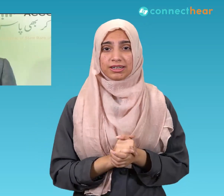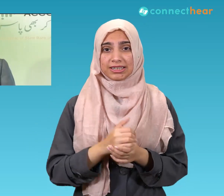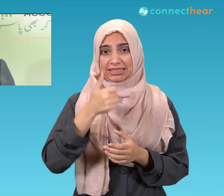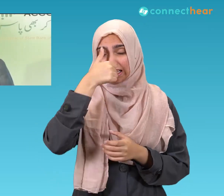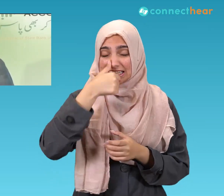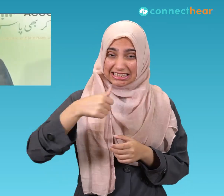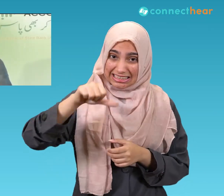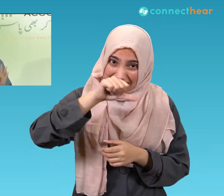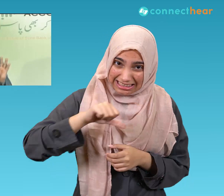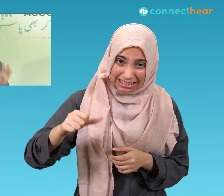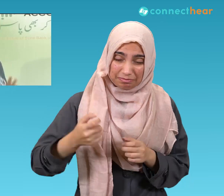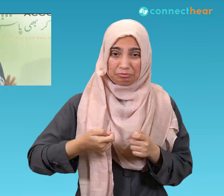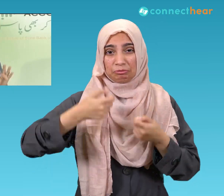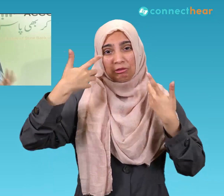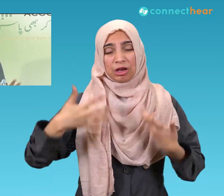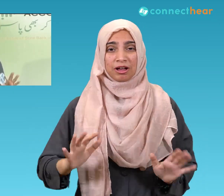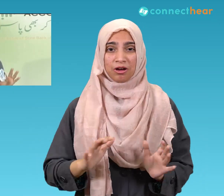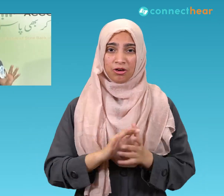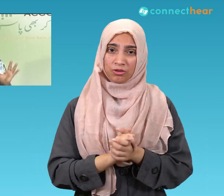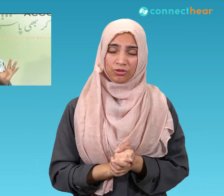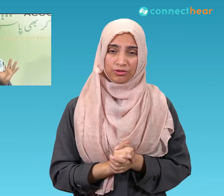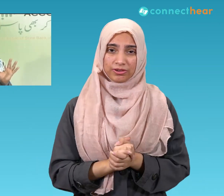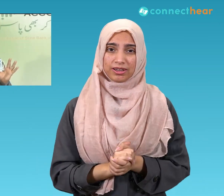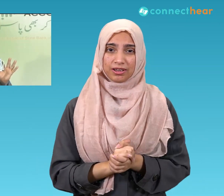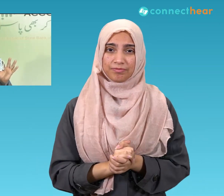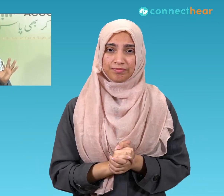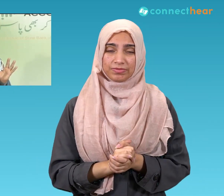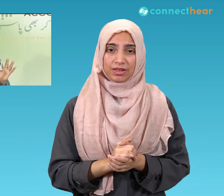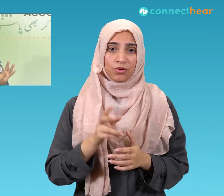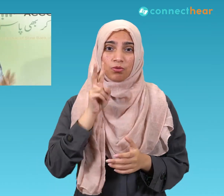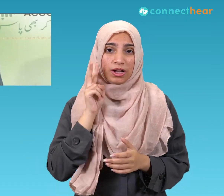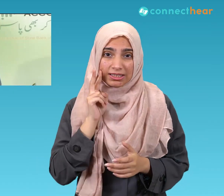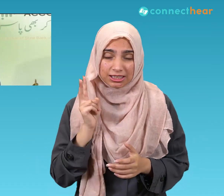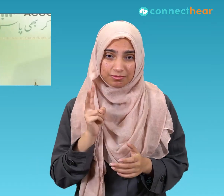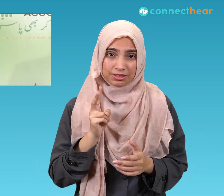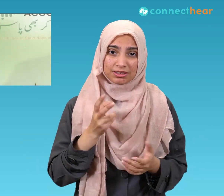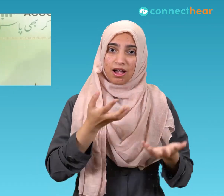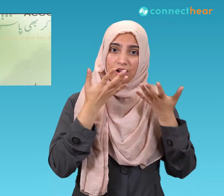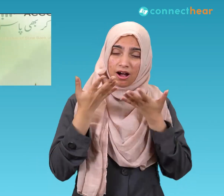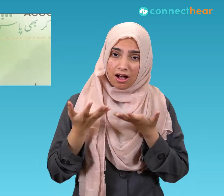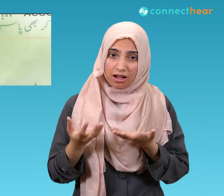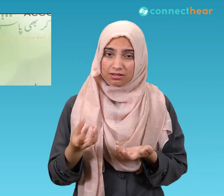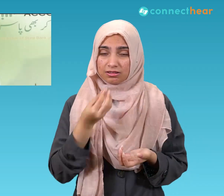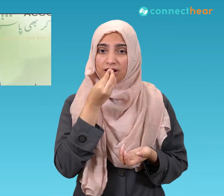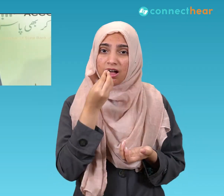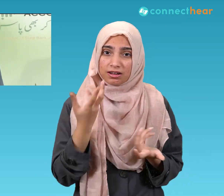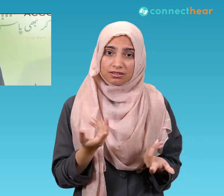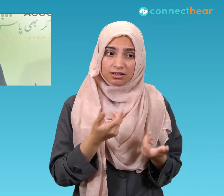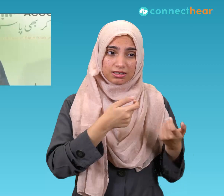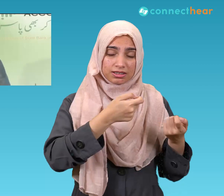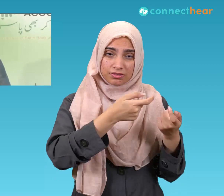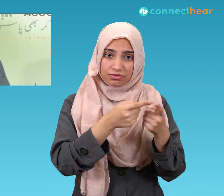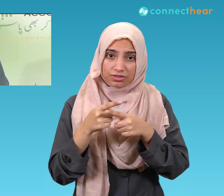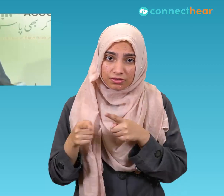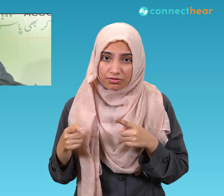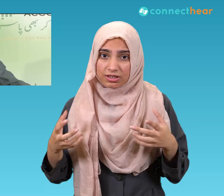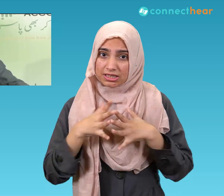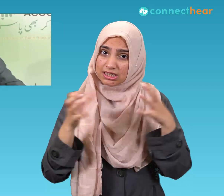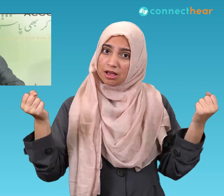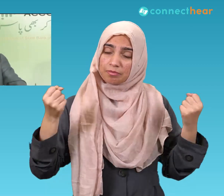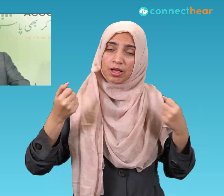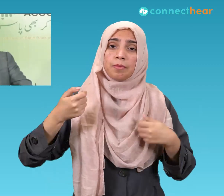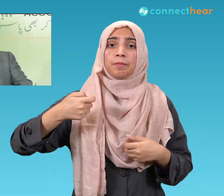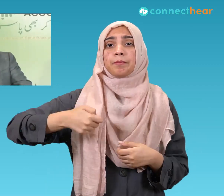مہنگی. تو جو سارا امپیکٹ جب کرنسی ڈی ویلیو ہوئی تو اس کا عوام کے اوپر پڑا.